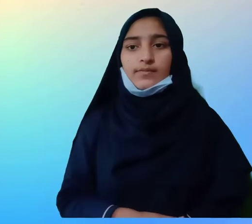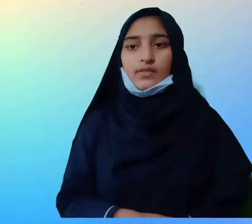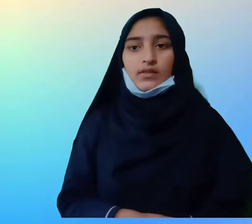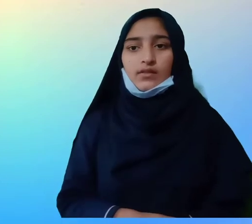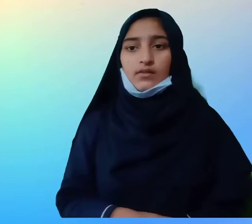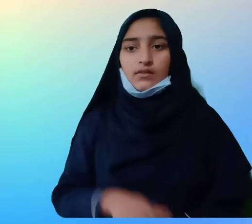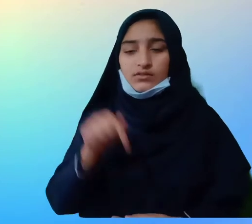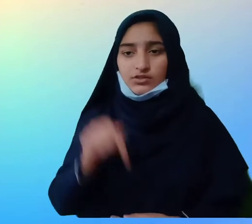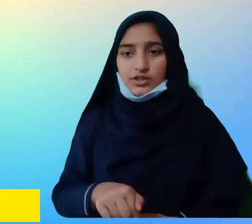ये